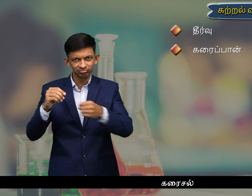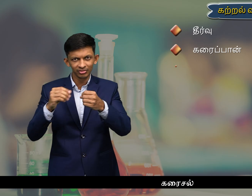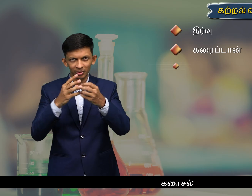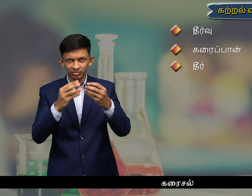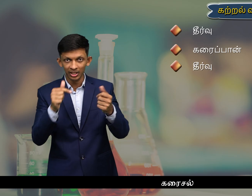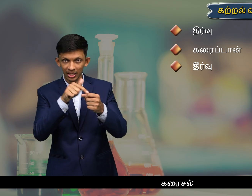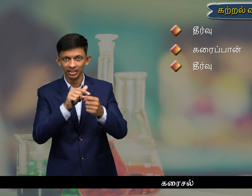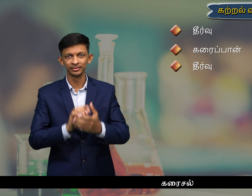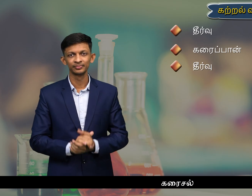சொல்யூட்,